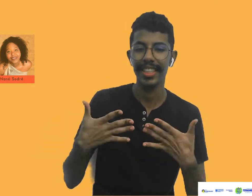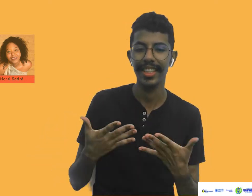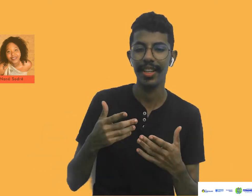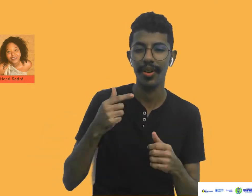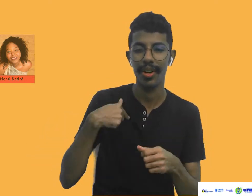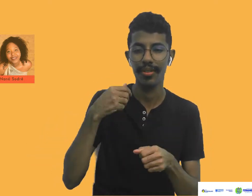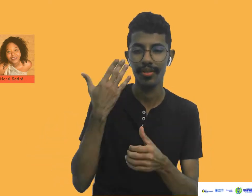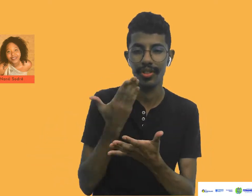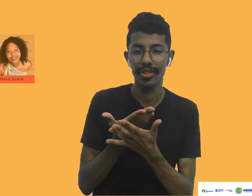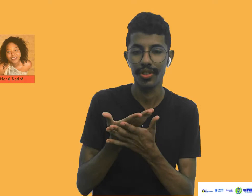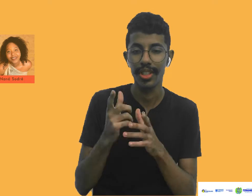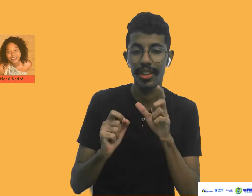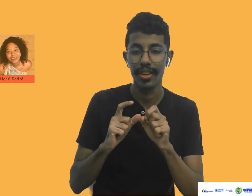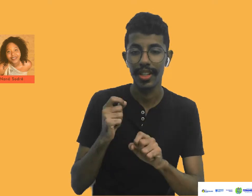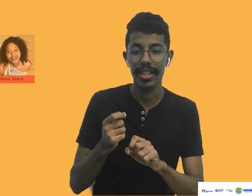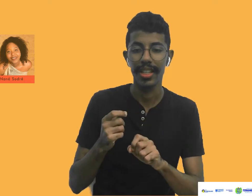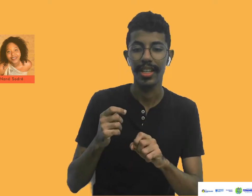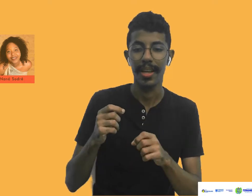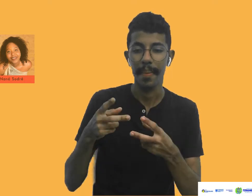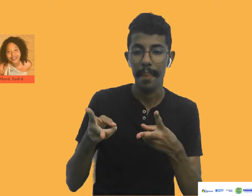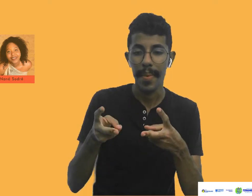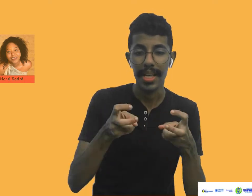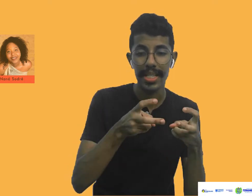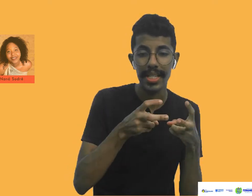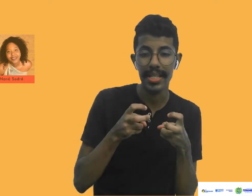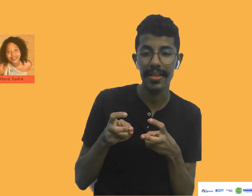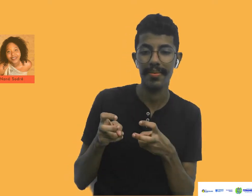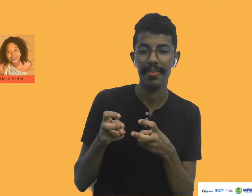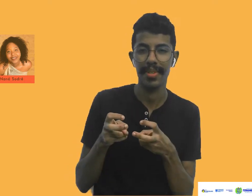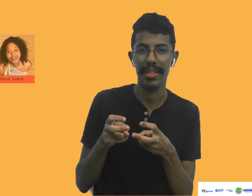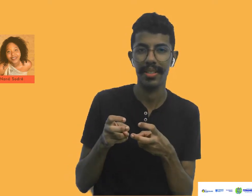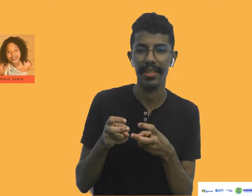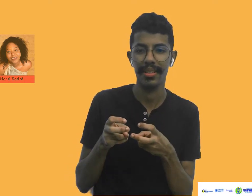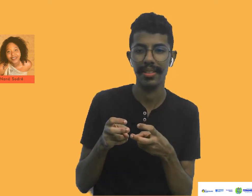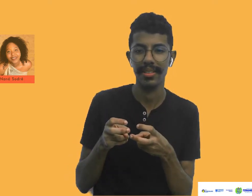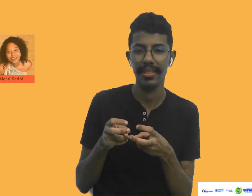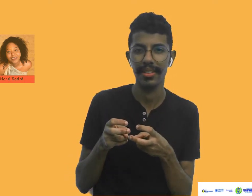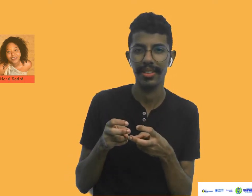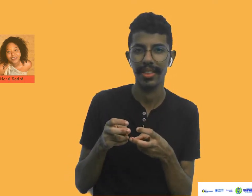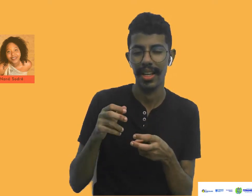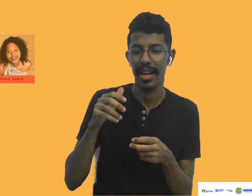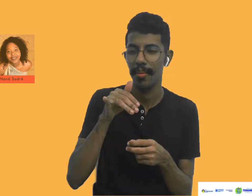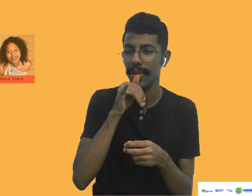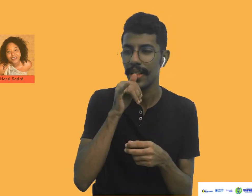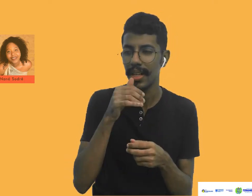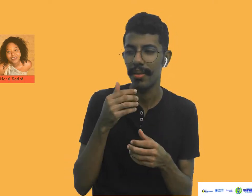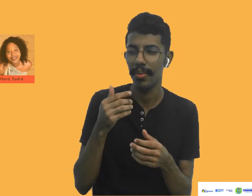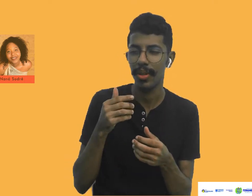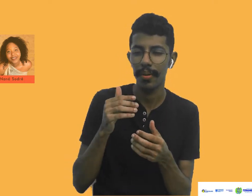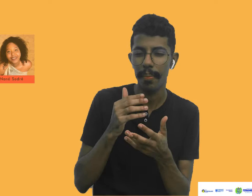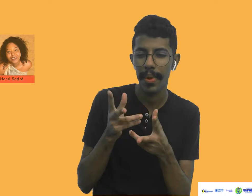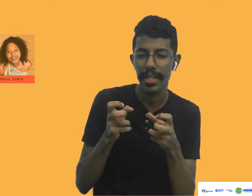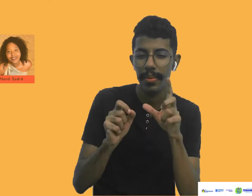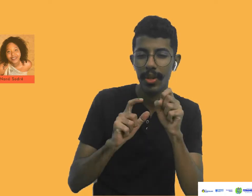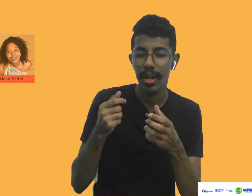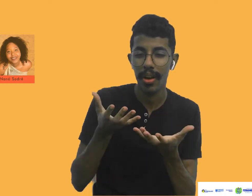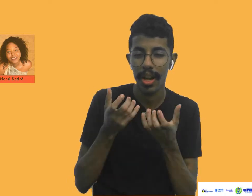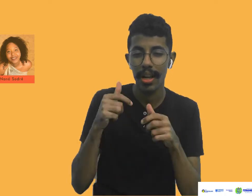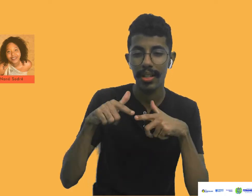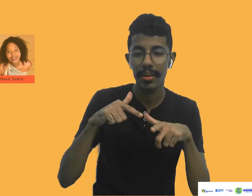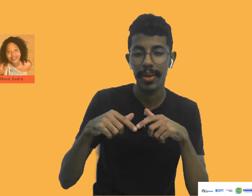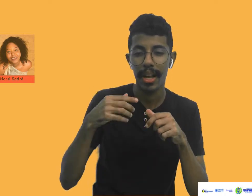fiz a cadeira de interpretação 3 e descobri o que eu realmente queria. Eu queria trabalhar com aqueles teóricos, né, teatro contemporâneo, a